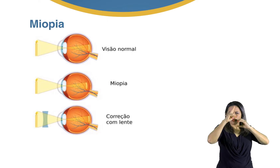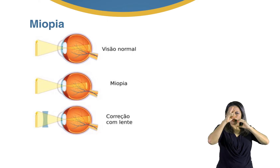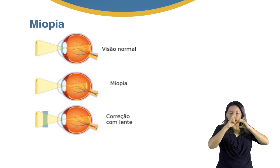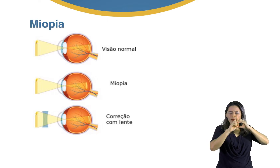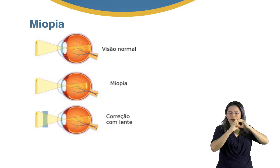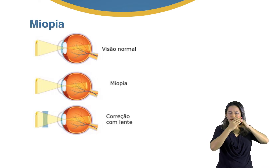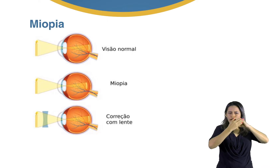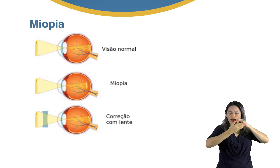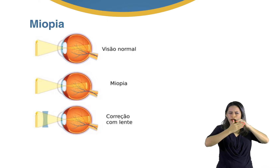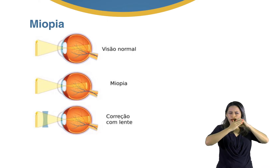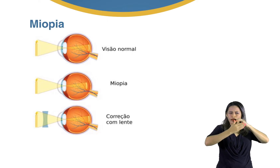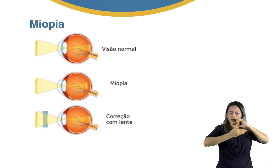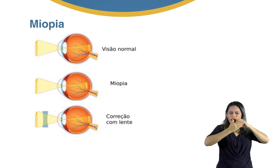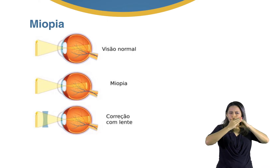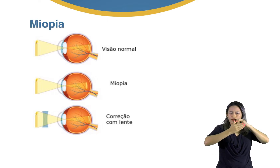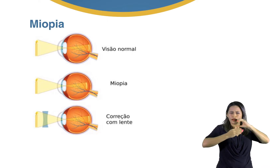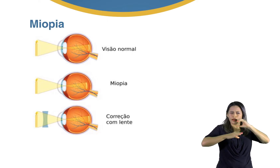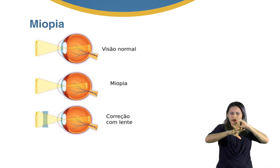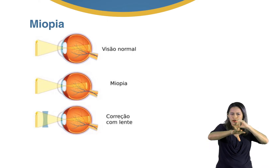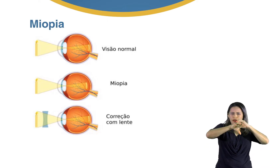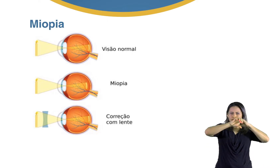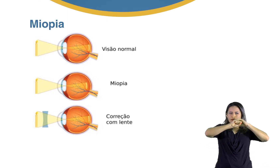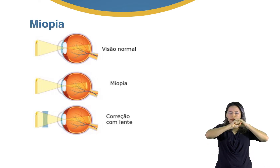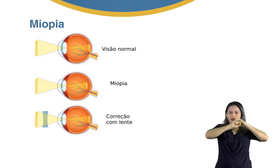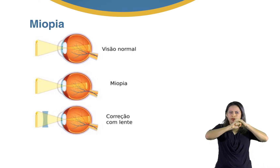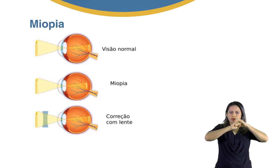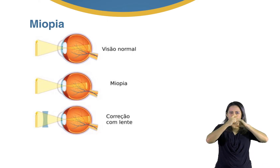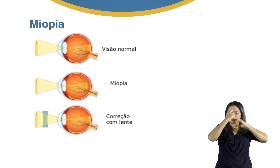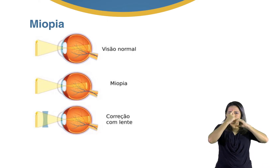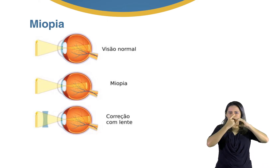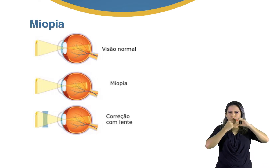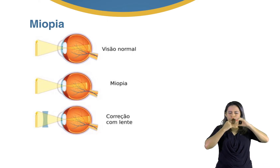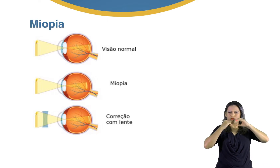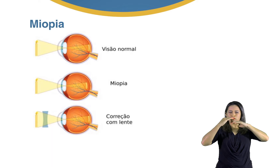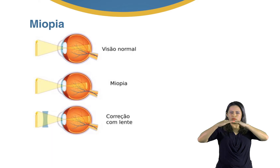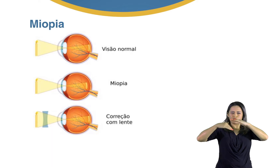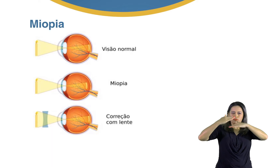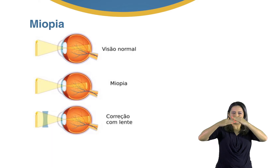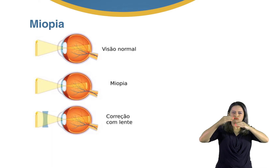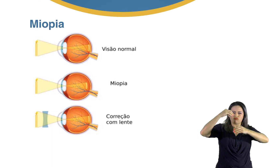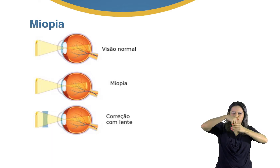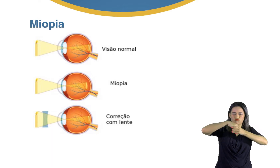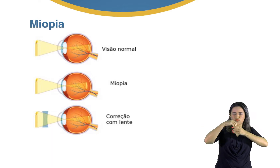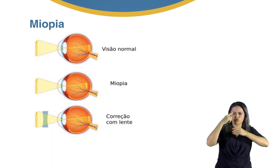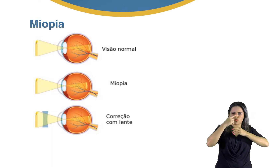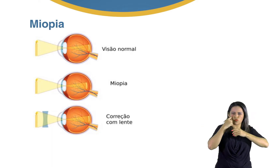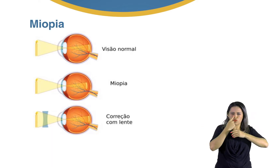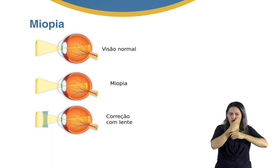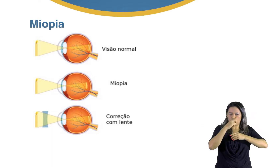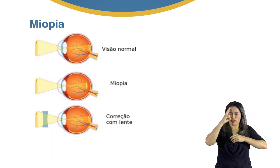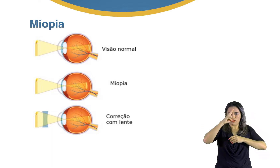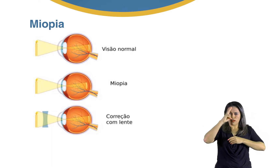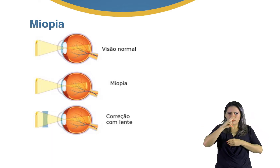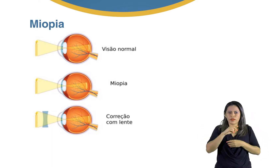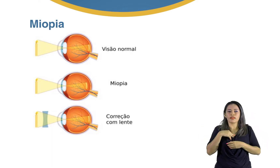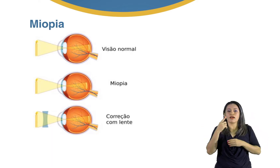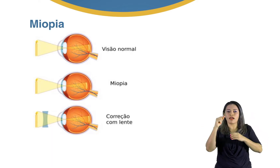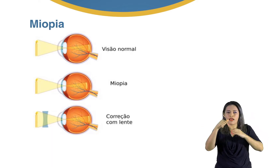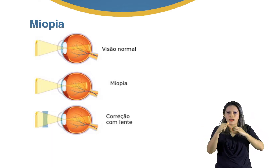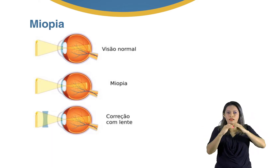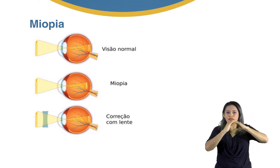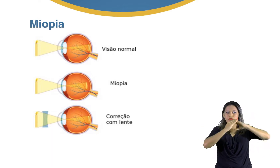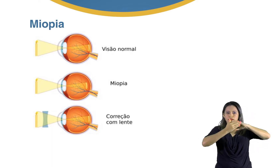que recebia a imagem e processava, tal, dentro com humor aquoso e tudo mais? Então, essa